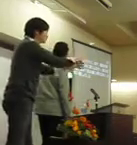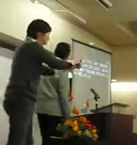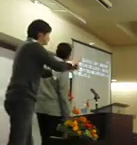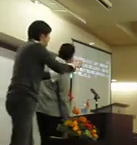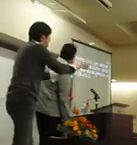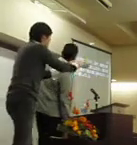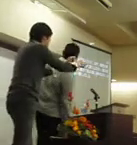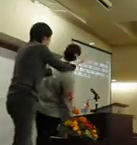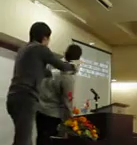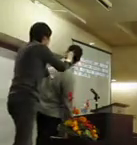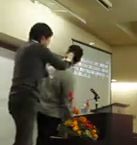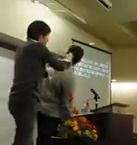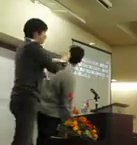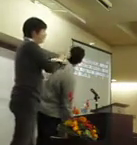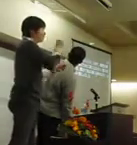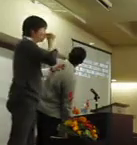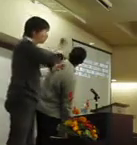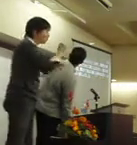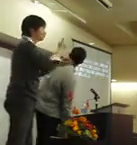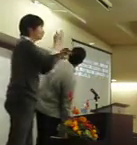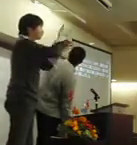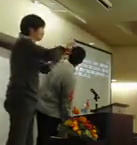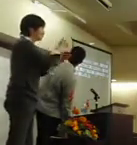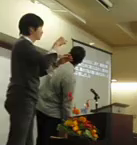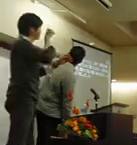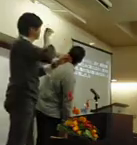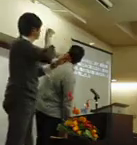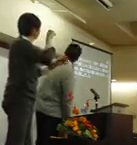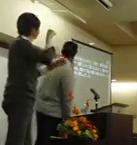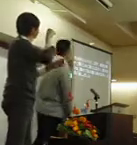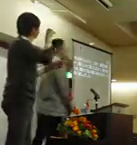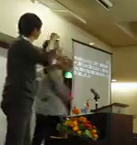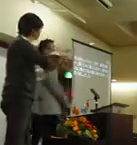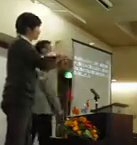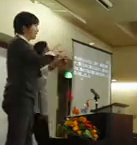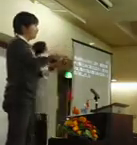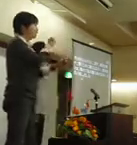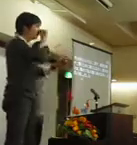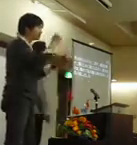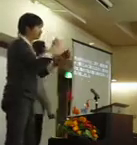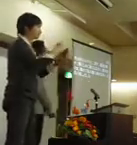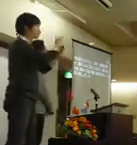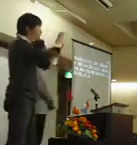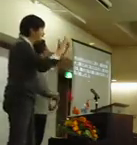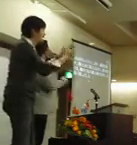の麦の方は集めて私の蔵に収めなさいと言いましょう。